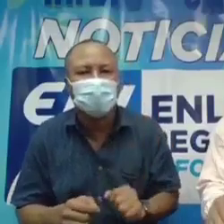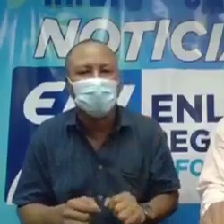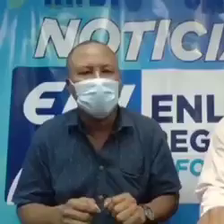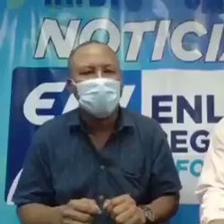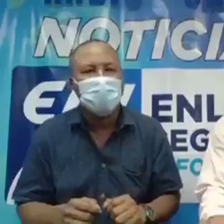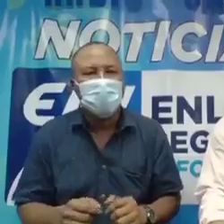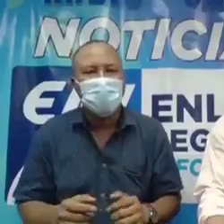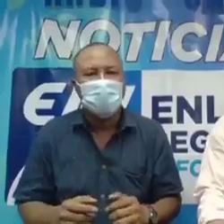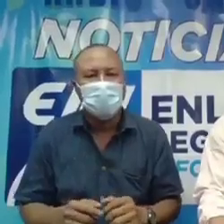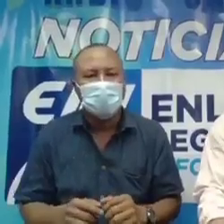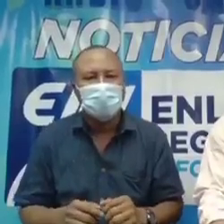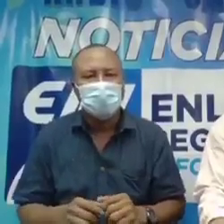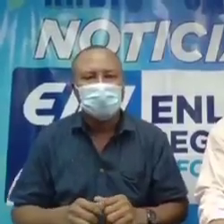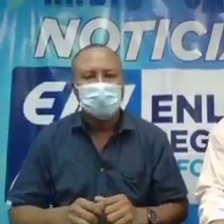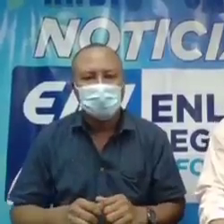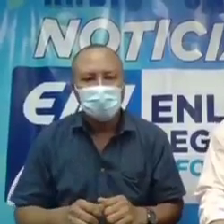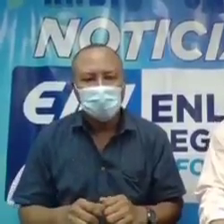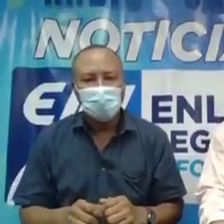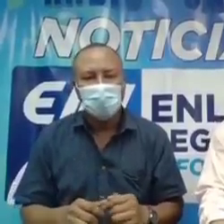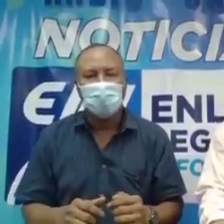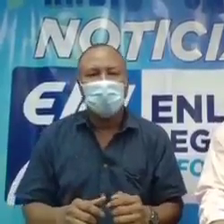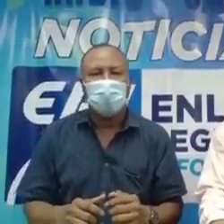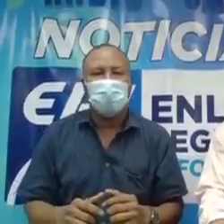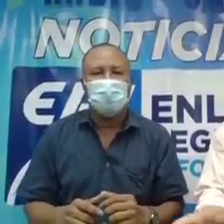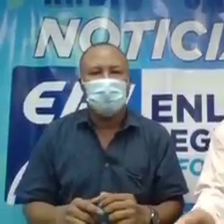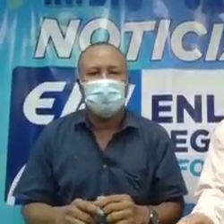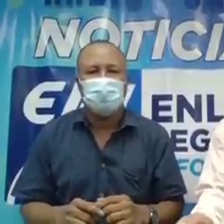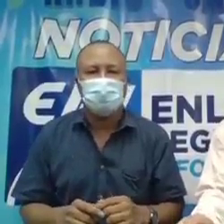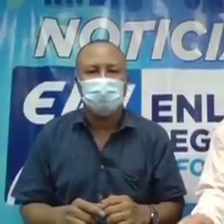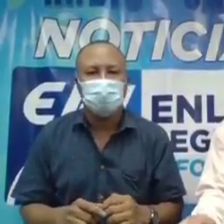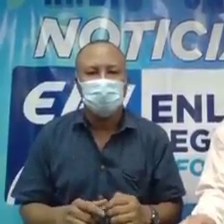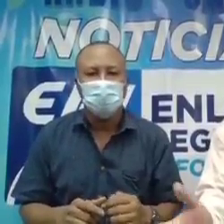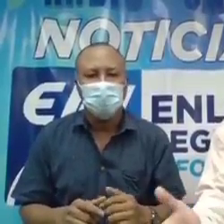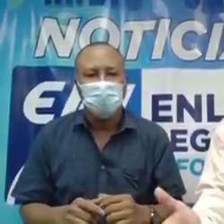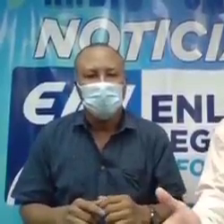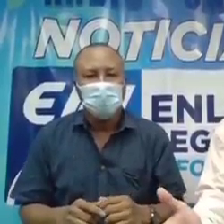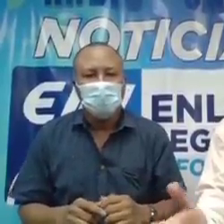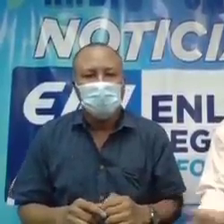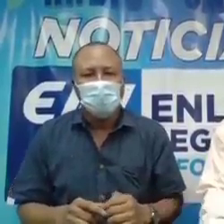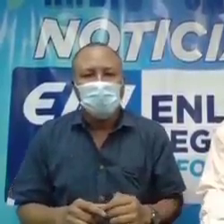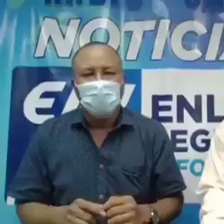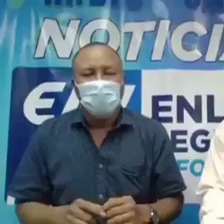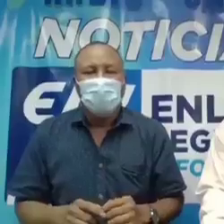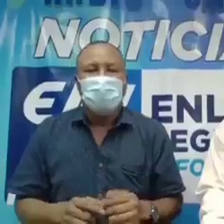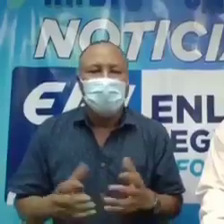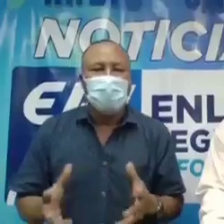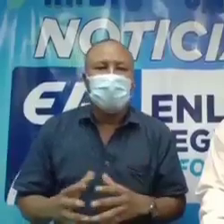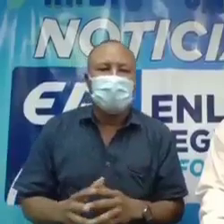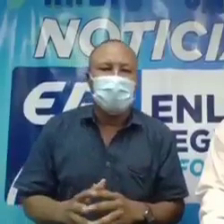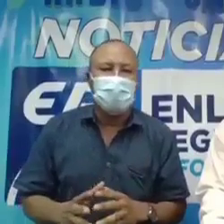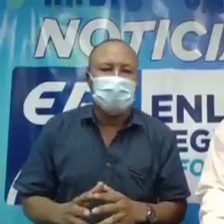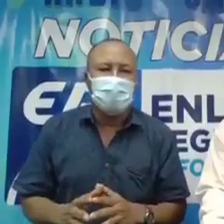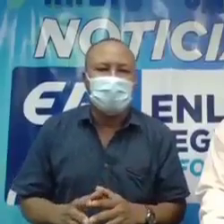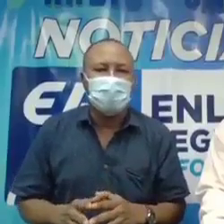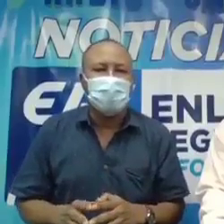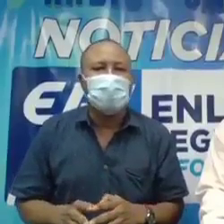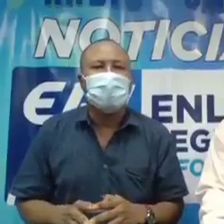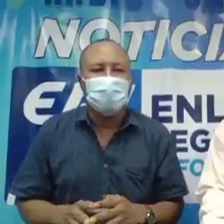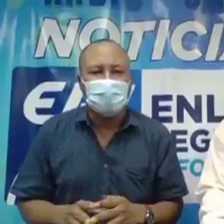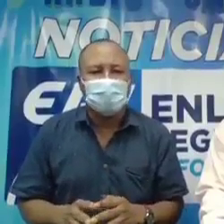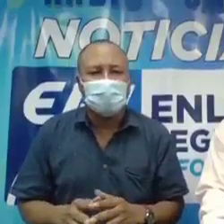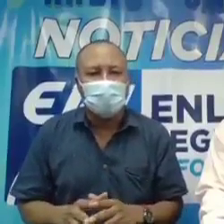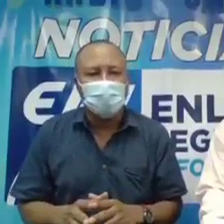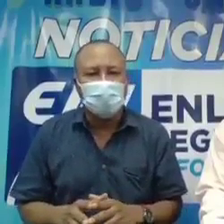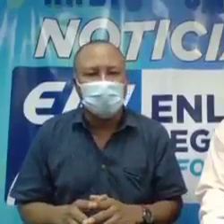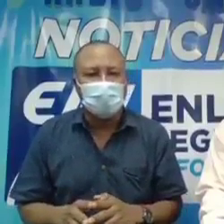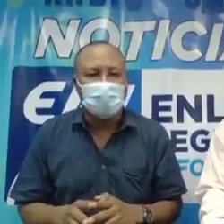estos casos. Pero la Contraloría tampoco hizo nada en su momento por esos casos. El caso de agua potable, no hubo un pronunciamiento. Mire, lamentablemente, usted